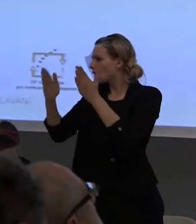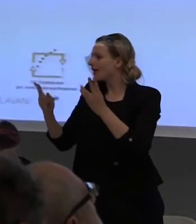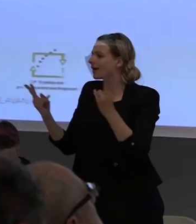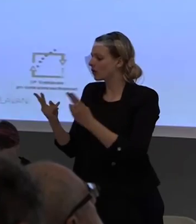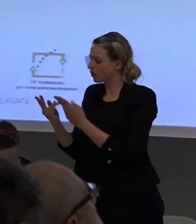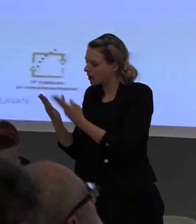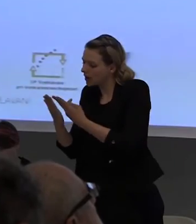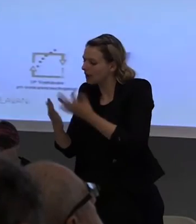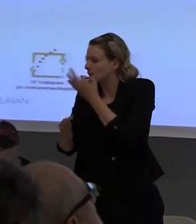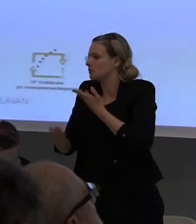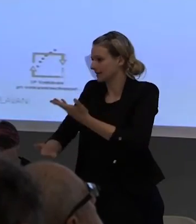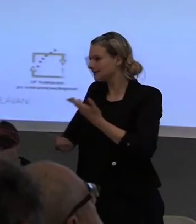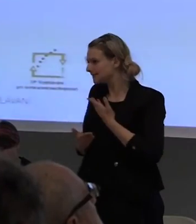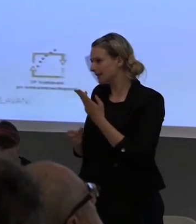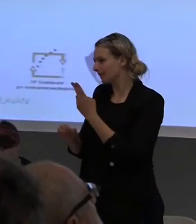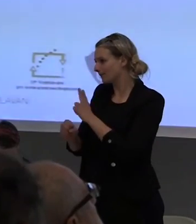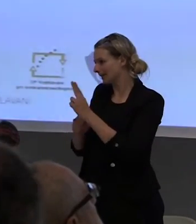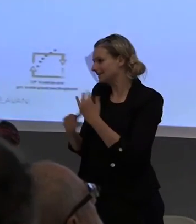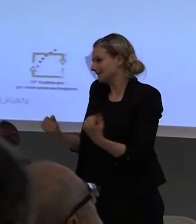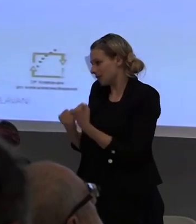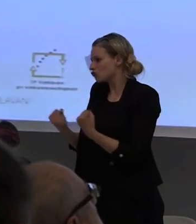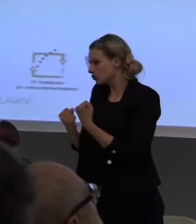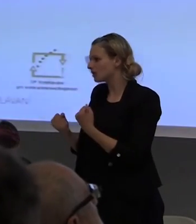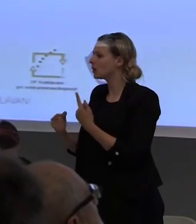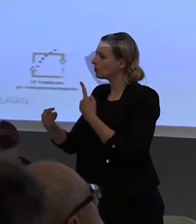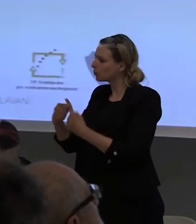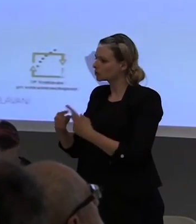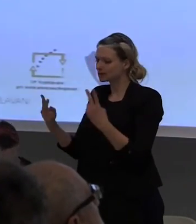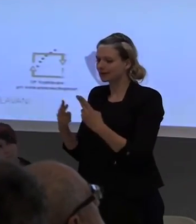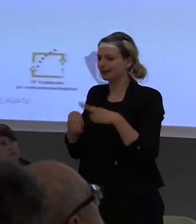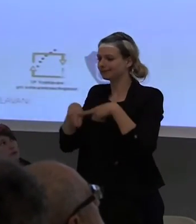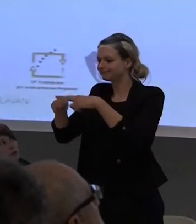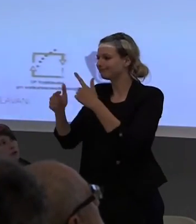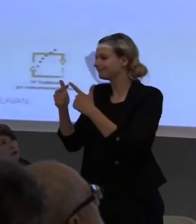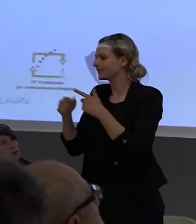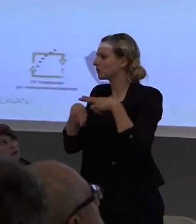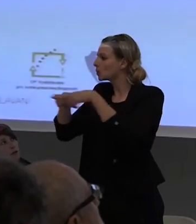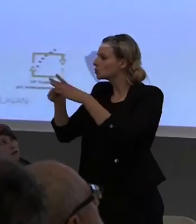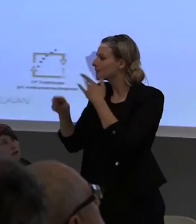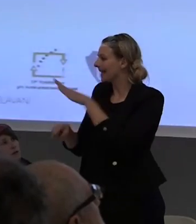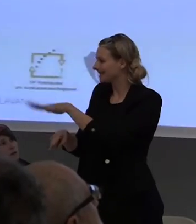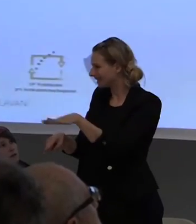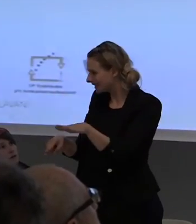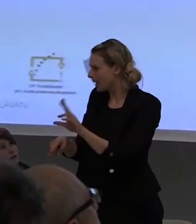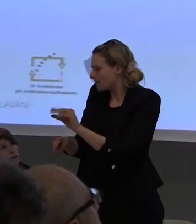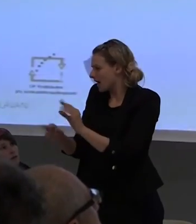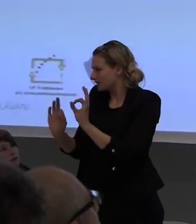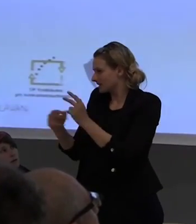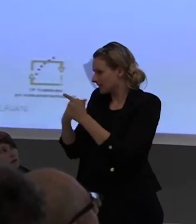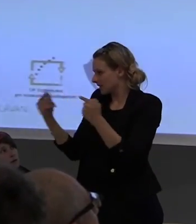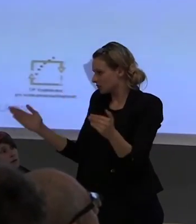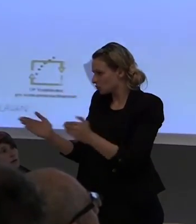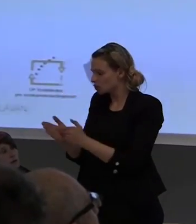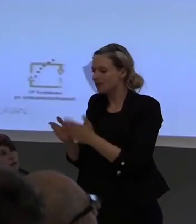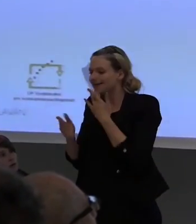filozofie nového způsobu individuální podpory dětí, kterou ta novela přináší. Jsme si vědomi toho, že nejde